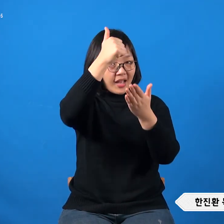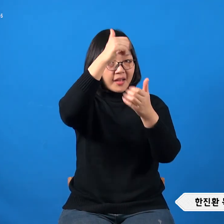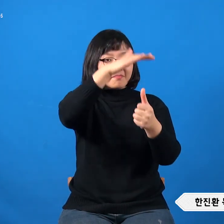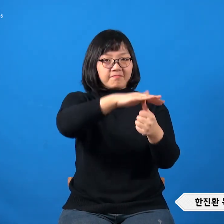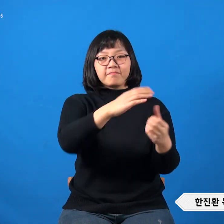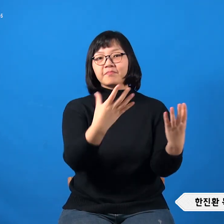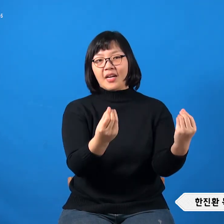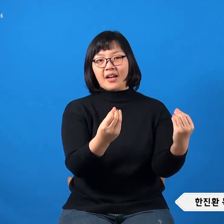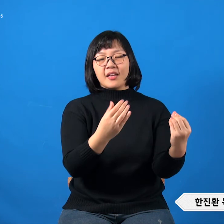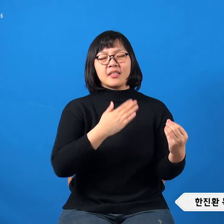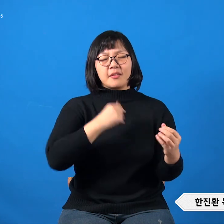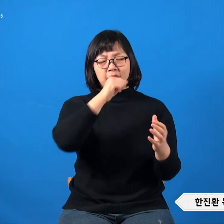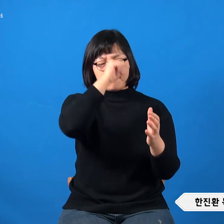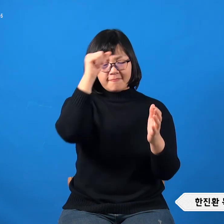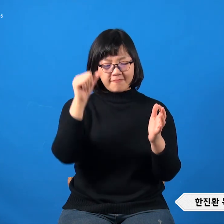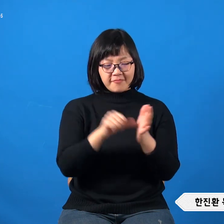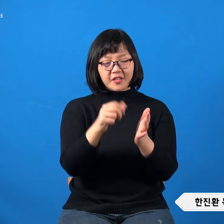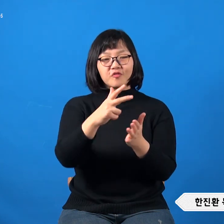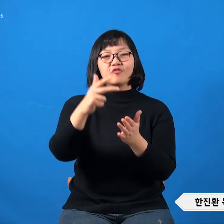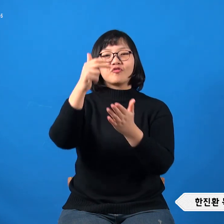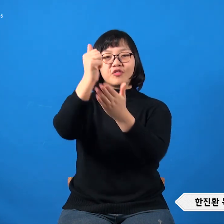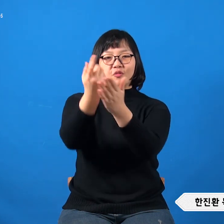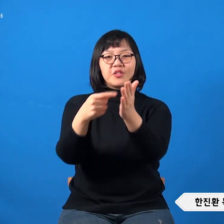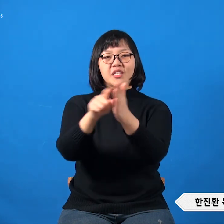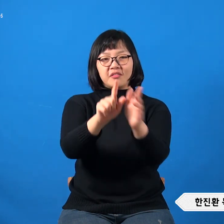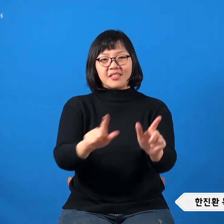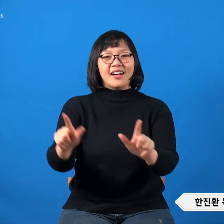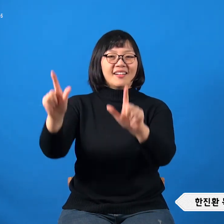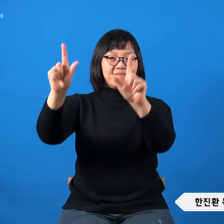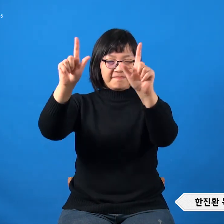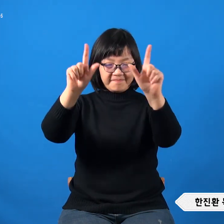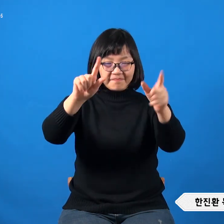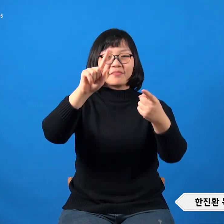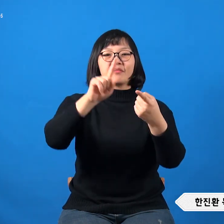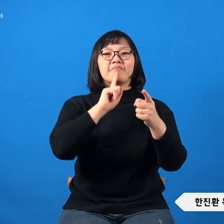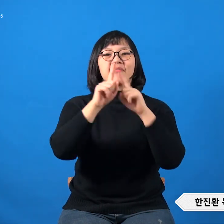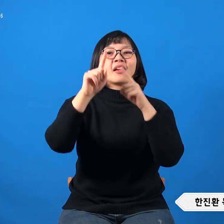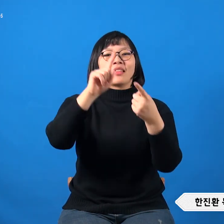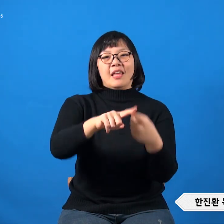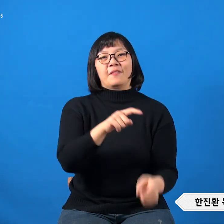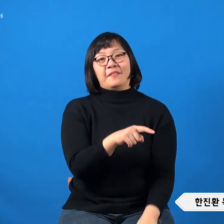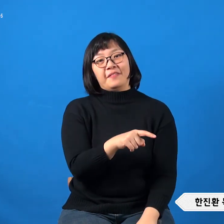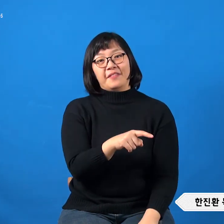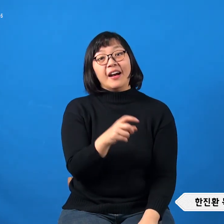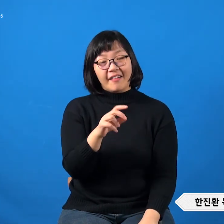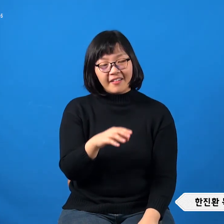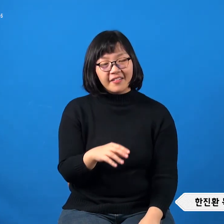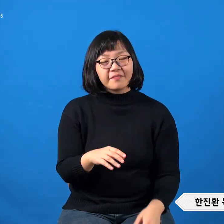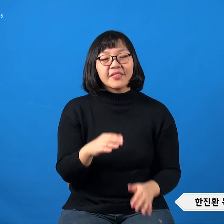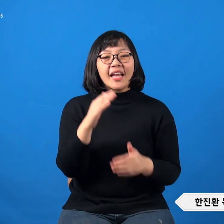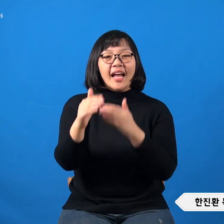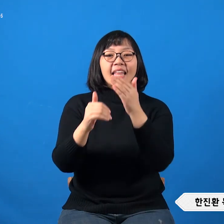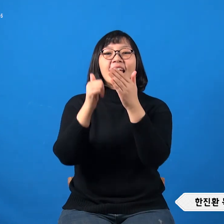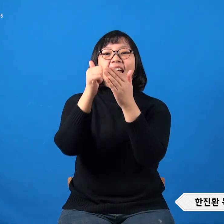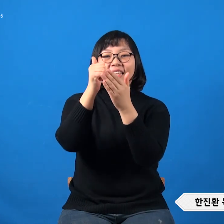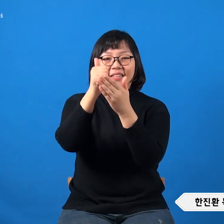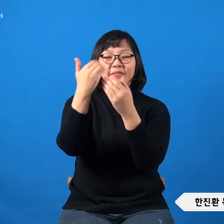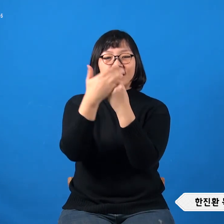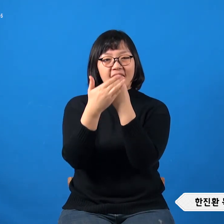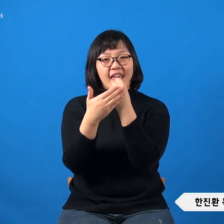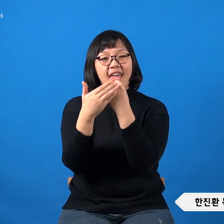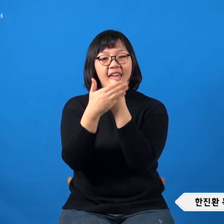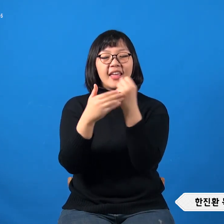남은 생을 주님께 다 바쳤습니다. 그 존 뉴턴은 특별히 하나님의 은혜를 찬양하는